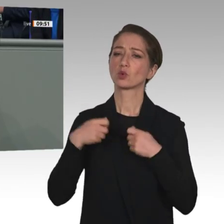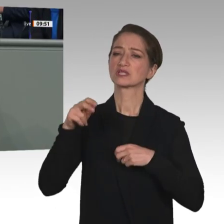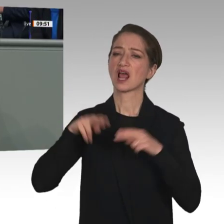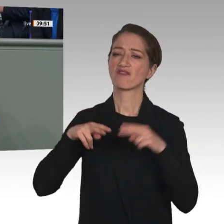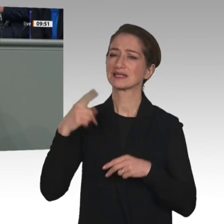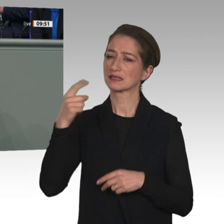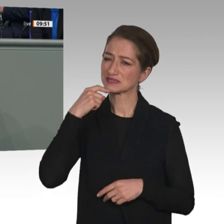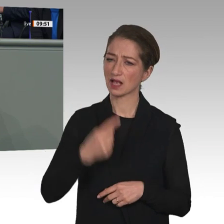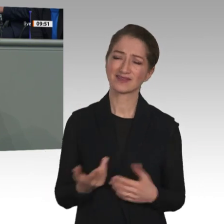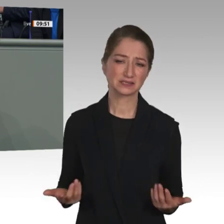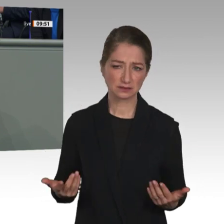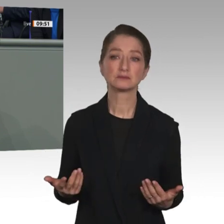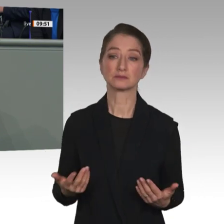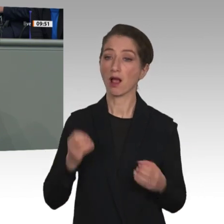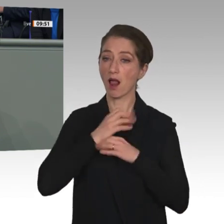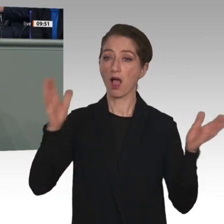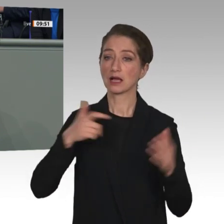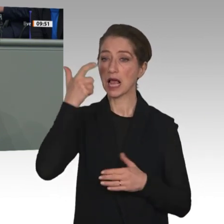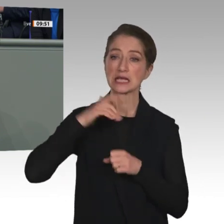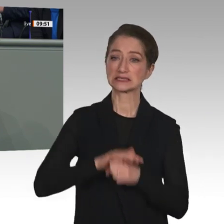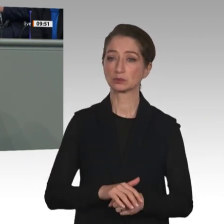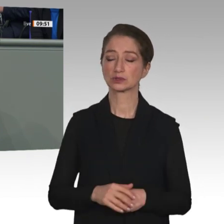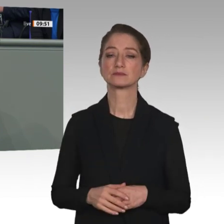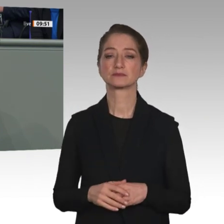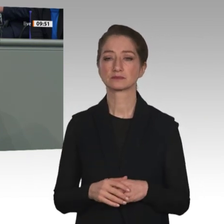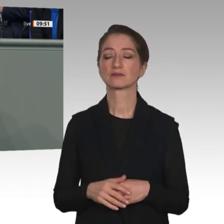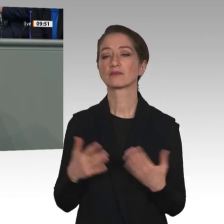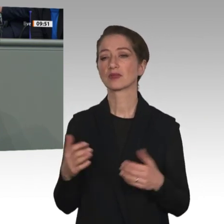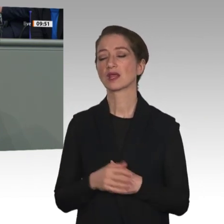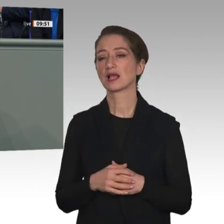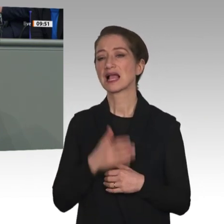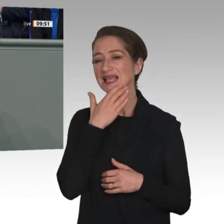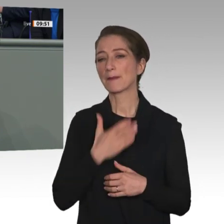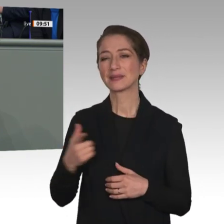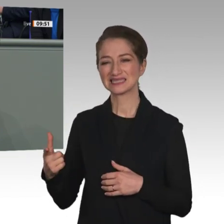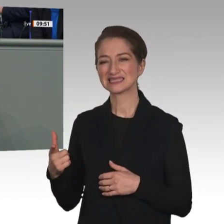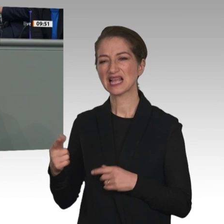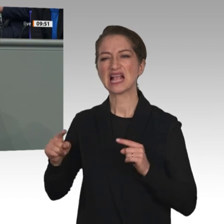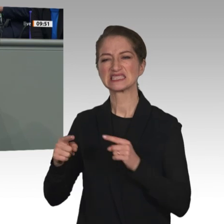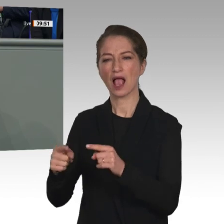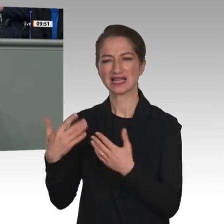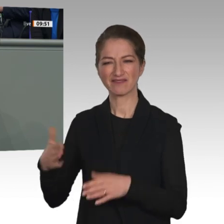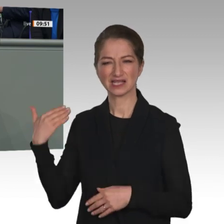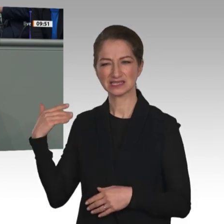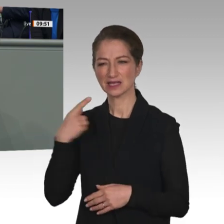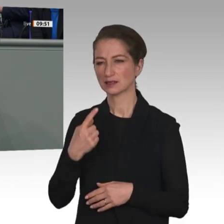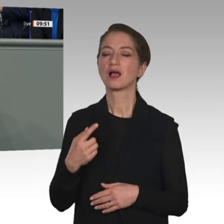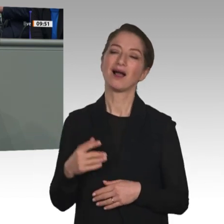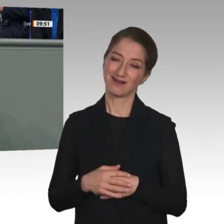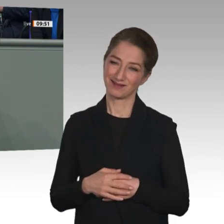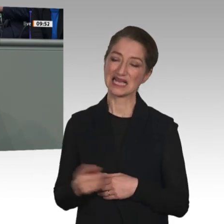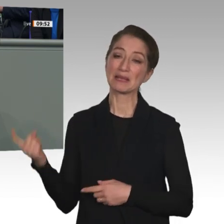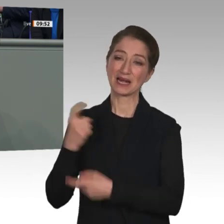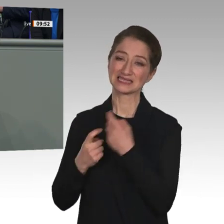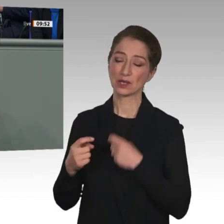spricht. Nach der rassistischen Hetzjagd von Chemnitz sprach der Innenminister noch von der Migration als die Mutter aller Probleme. Das